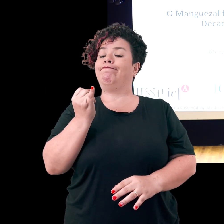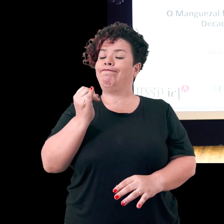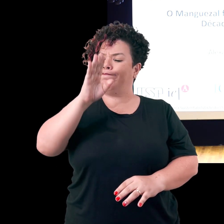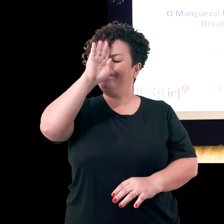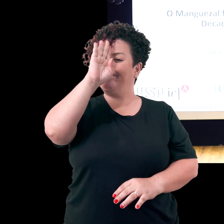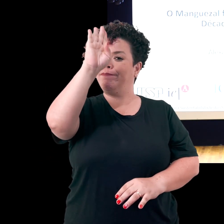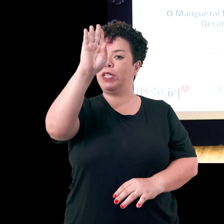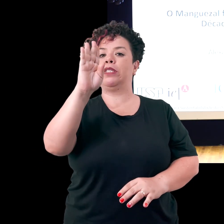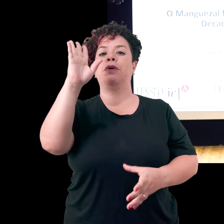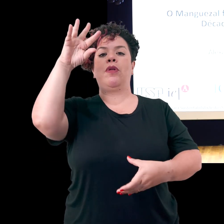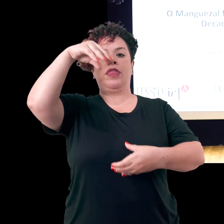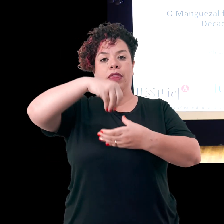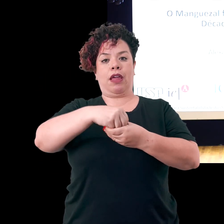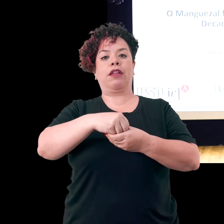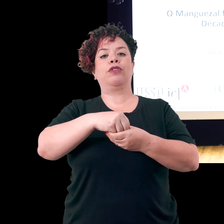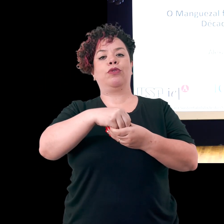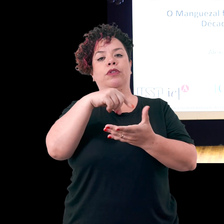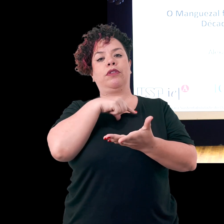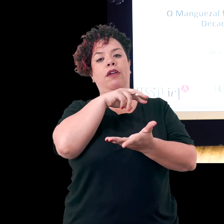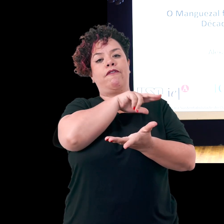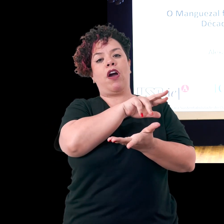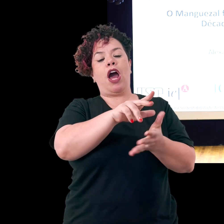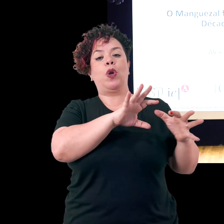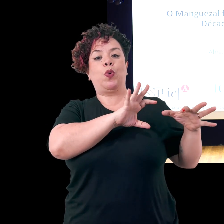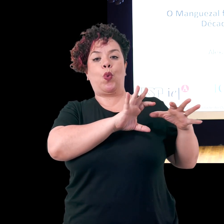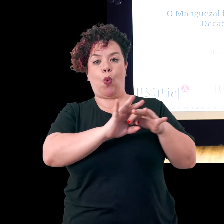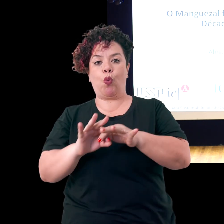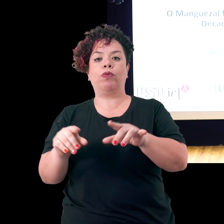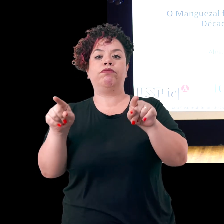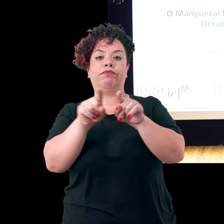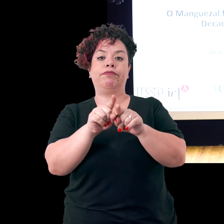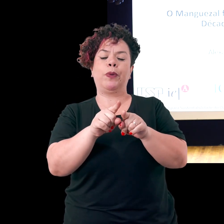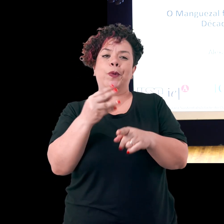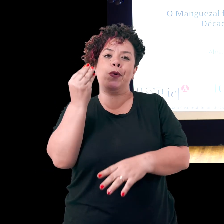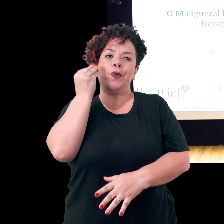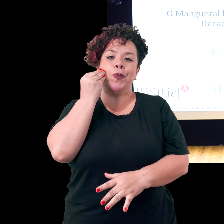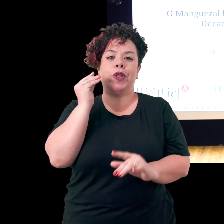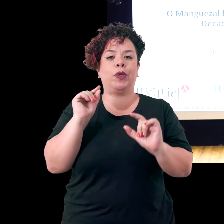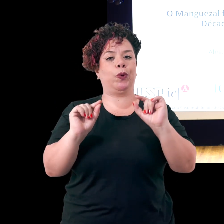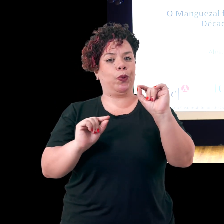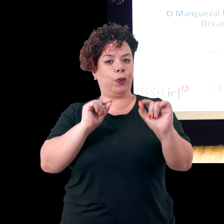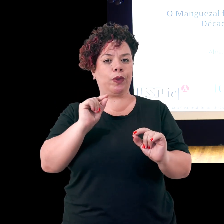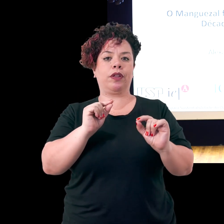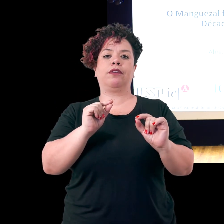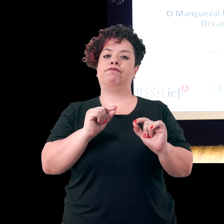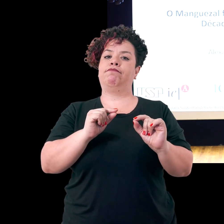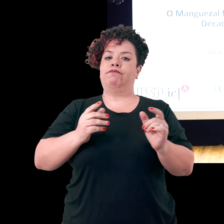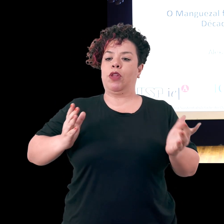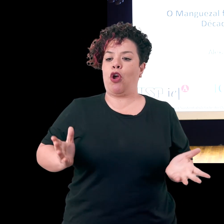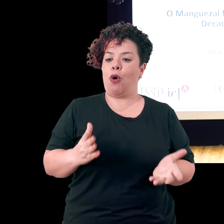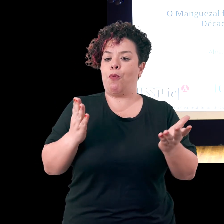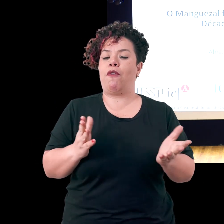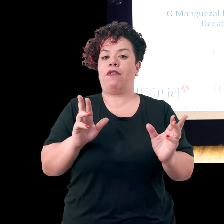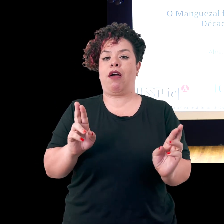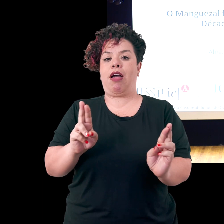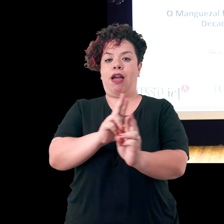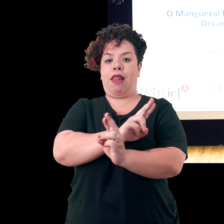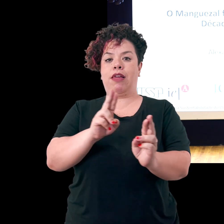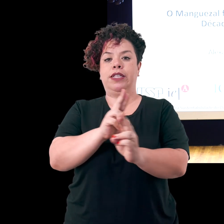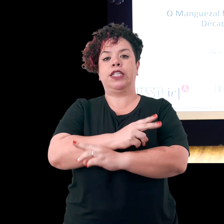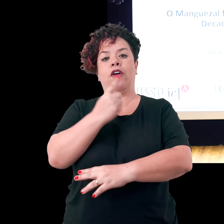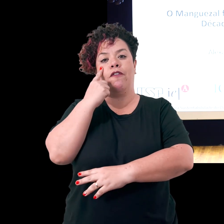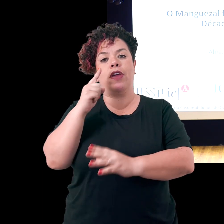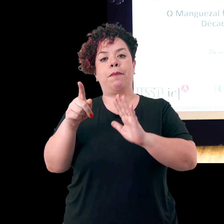essencial dentro de vários contextos. Então, eu venho tentando exercitar essas relações, né? E hoje aqui eu vou trazer um pouco para vocês